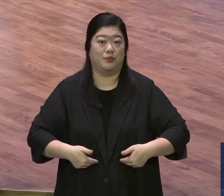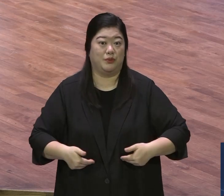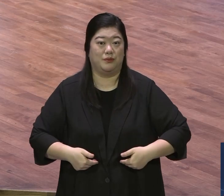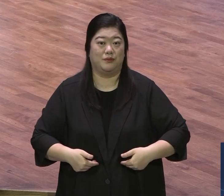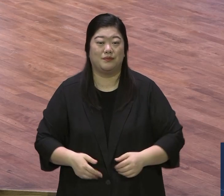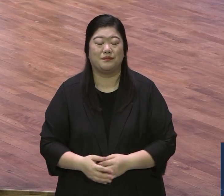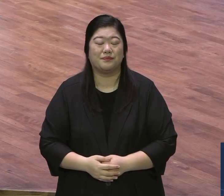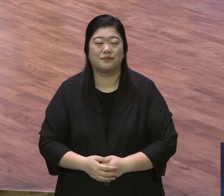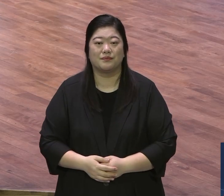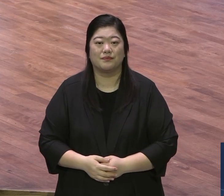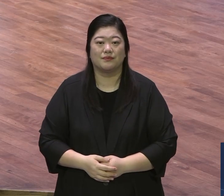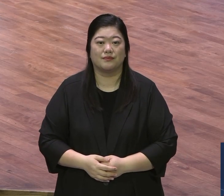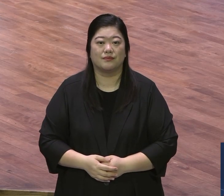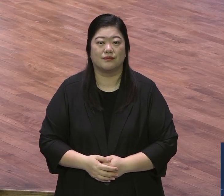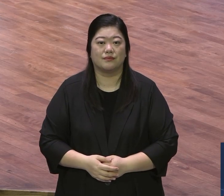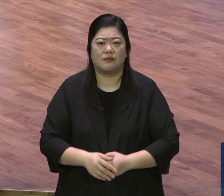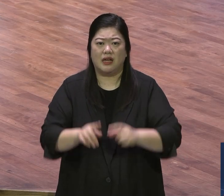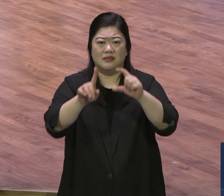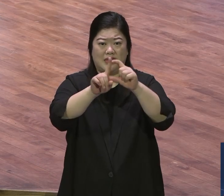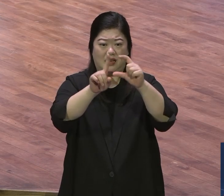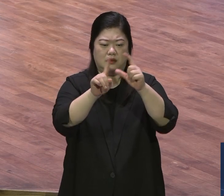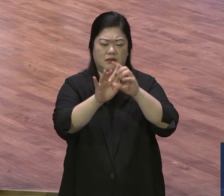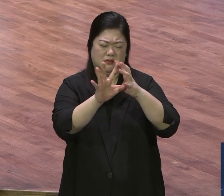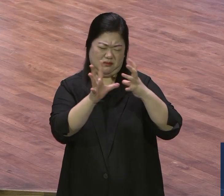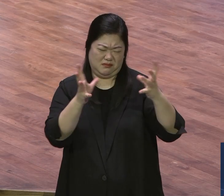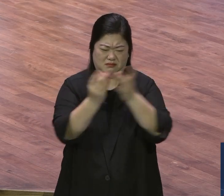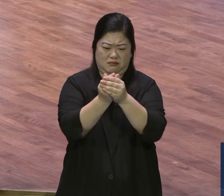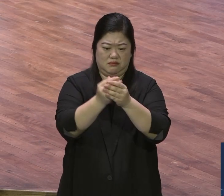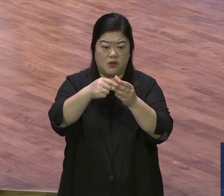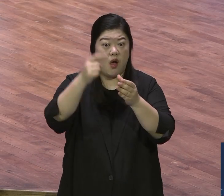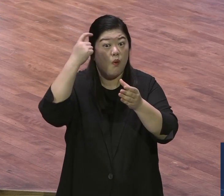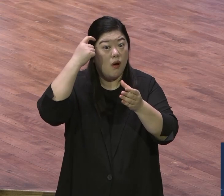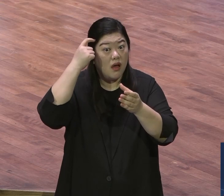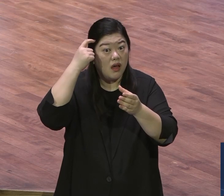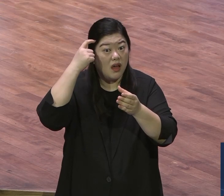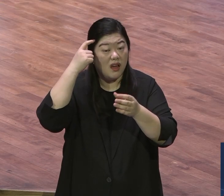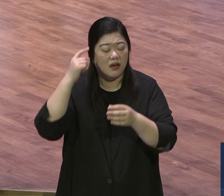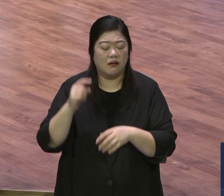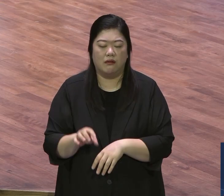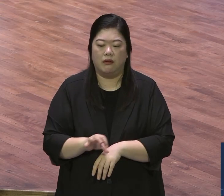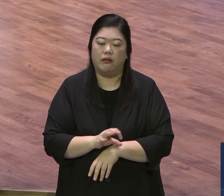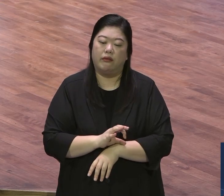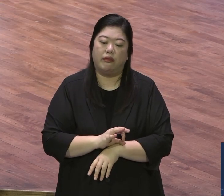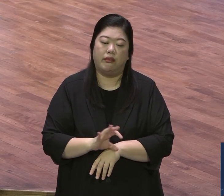왜 절대 세상을 강조하느냐 영적으로 어영 무영 하지 말하는 거예요